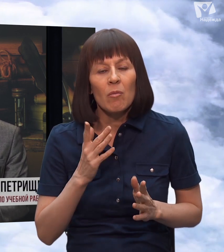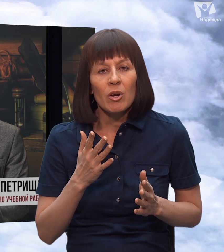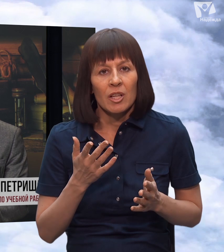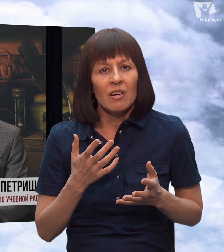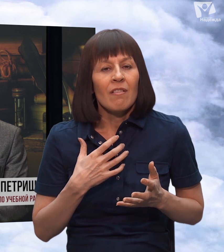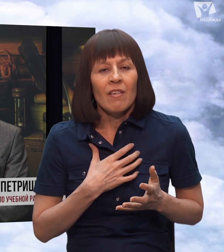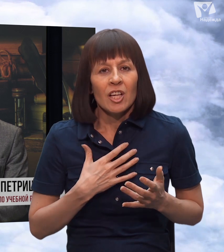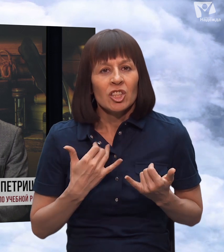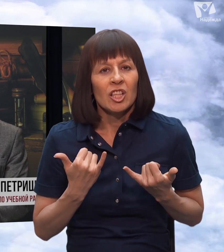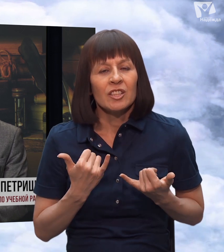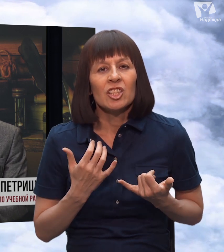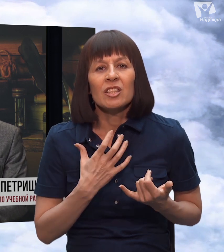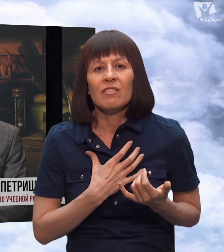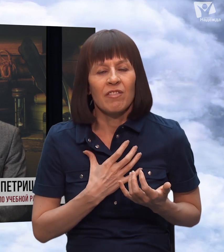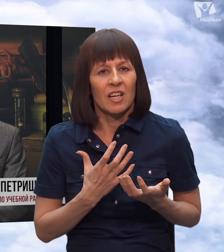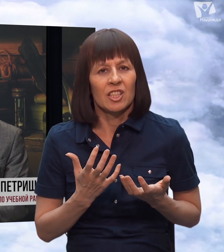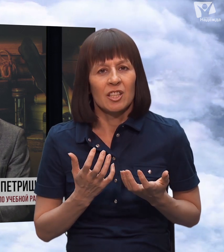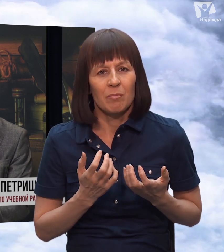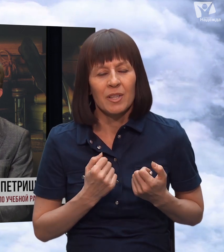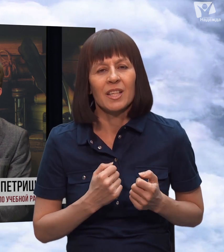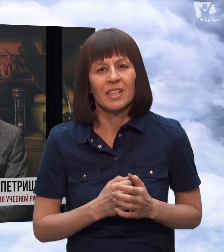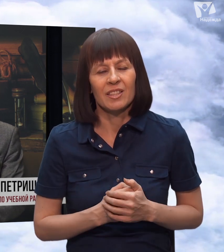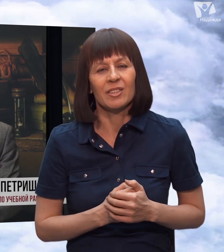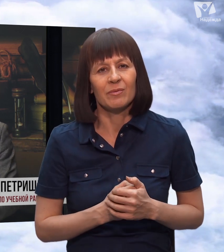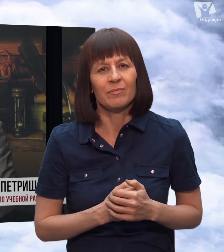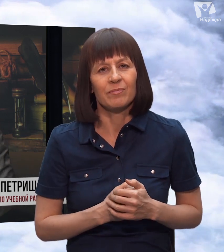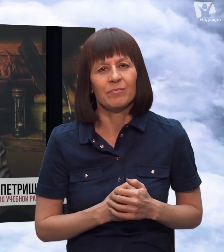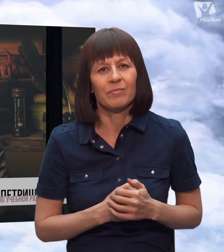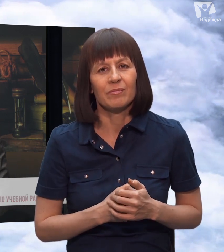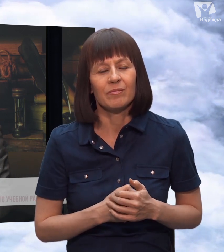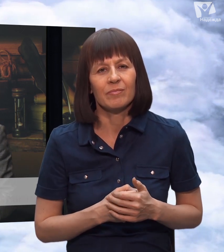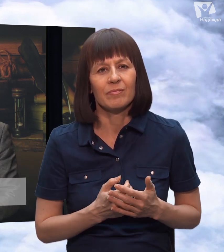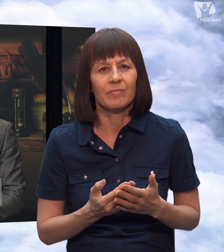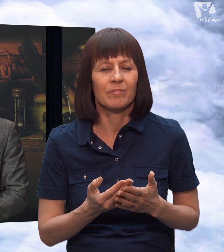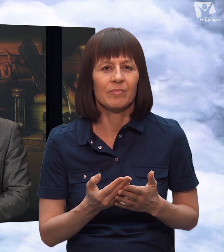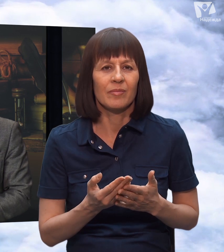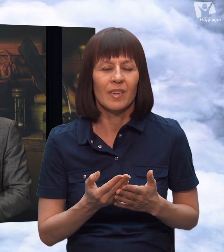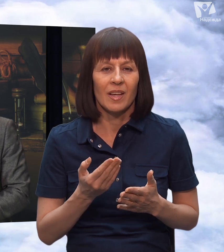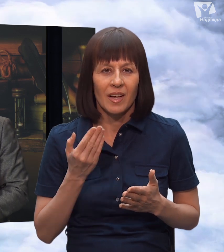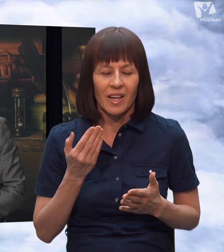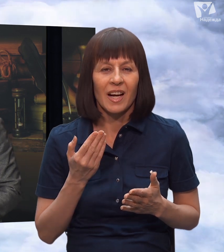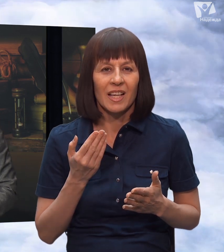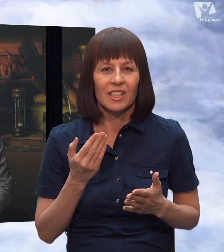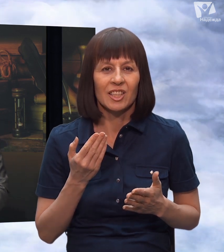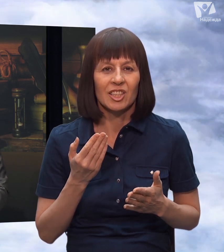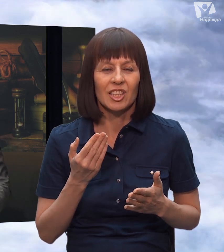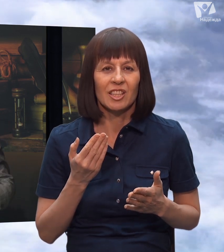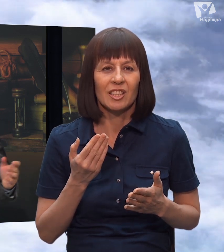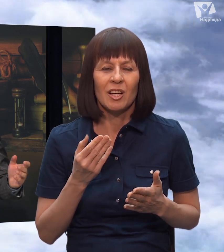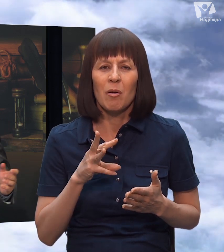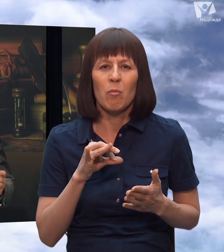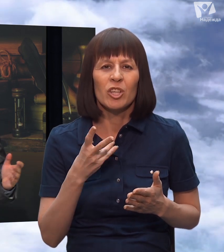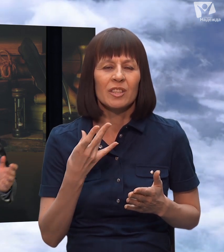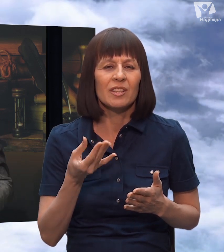вот мы сегодня не находимся на границе обетованной земли чтобы туда входить вести какую-то священную войну